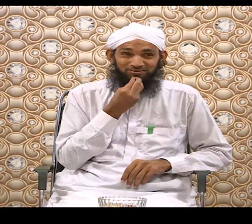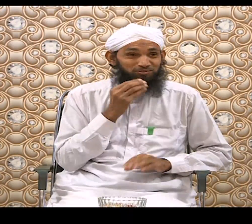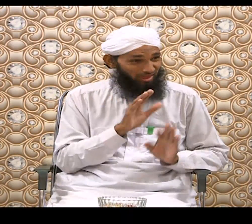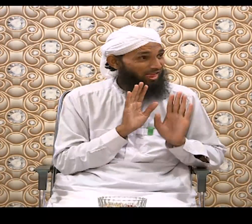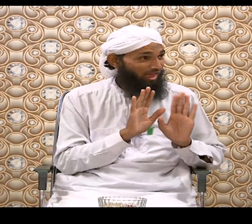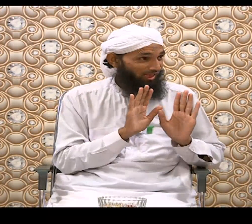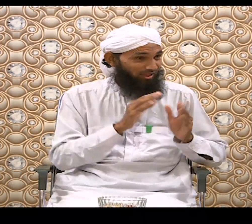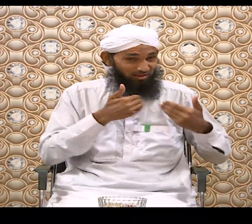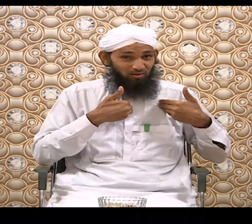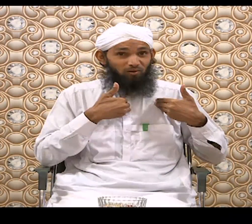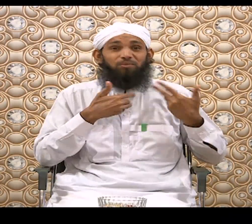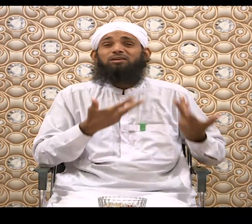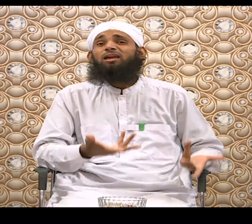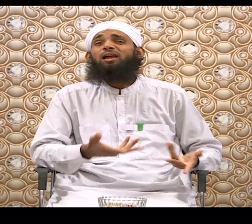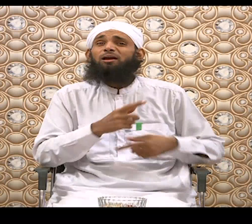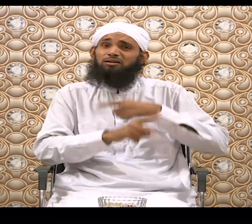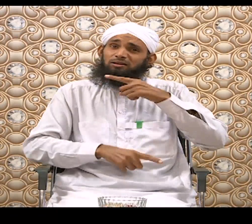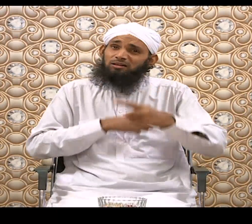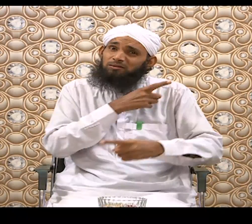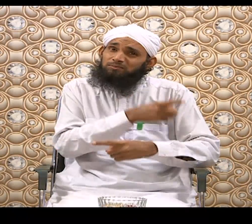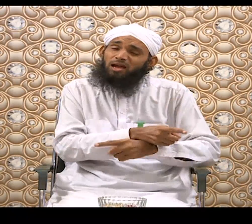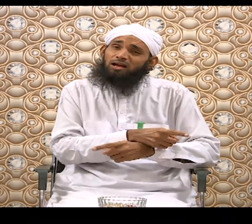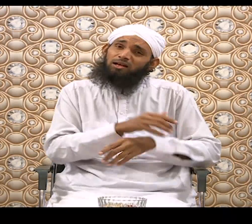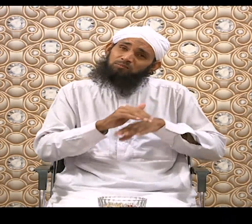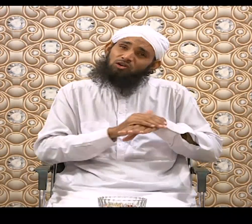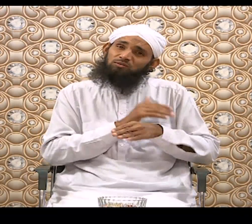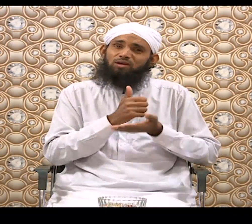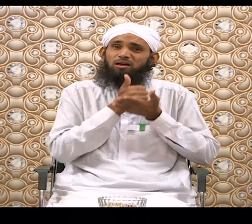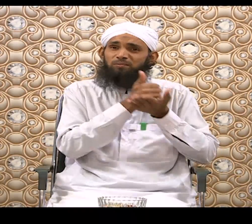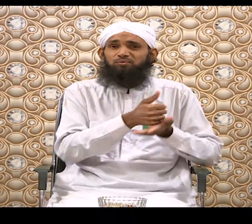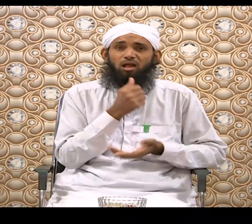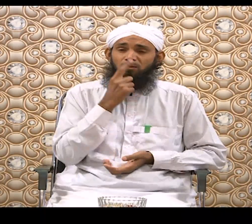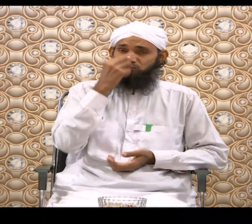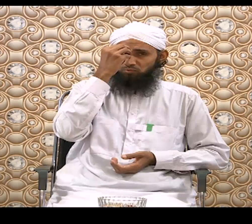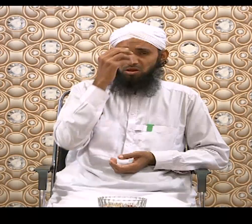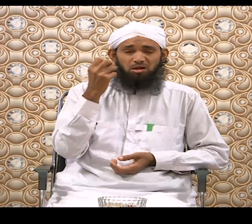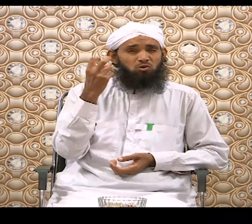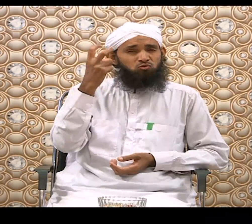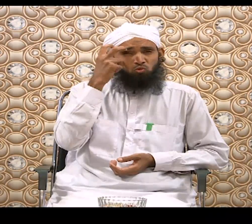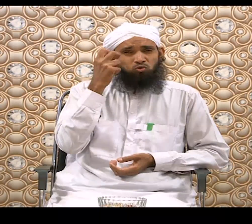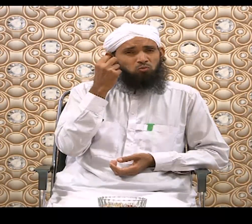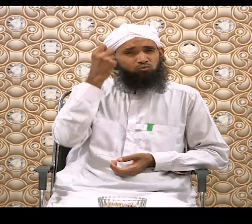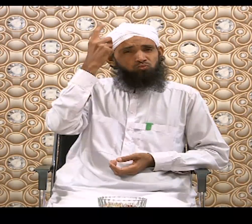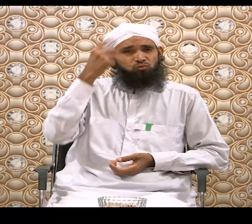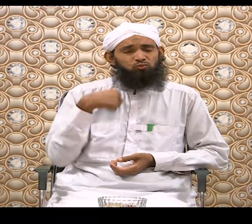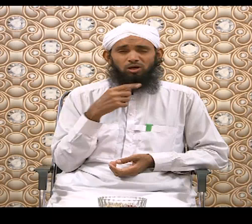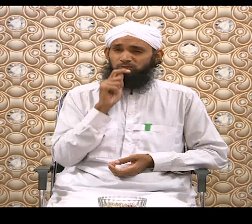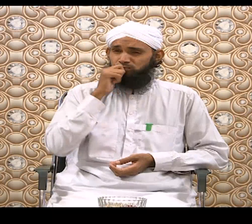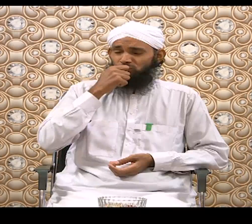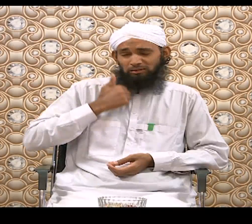بلا وجہ لڑیں چاہے کتنا ہی جھگڑیں اور پریشان کریں سبر سبر اور سبر ہی کرنا ہے اور ان کی تعظیم